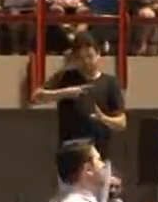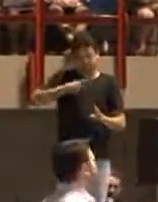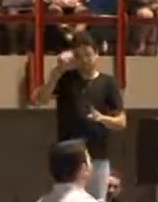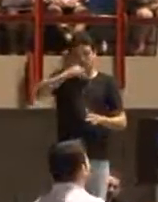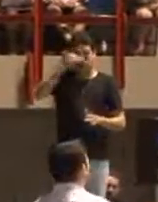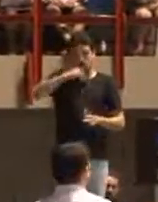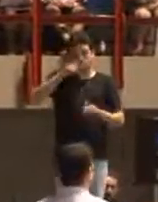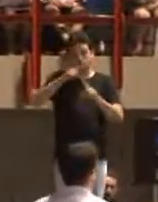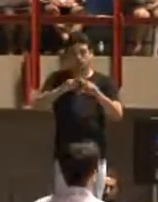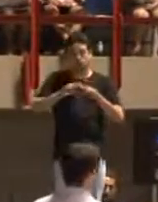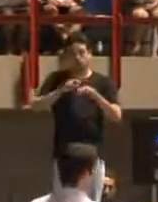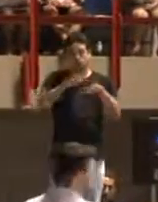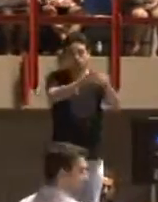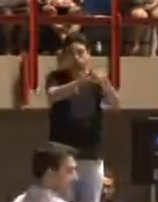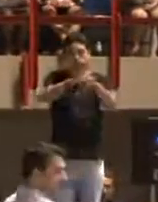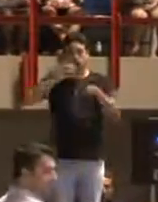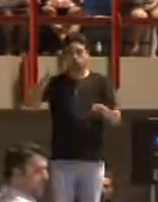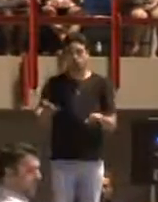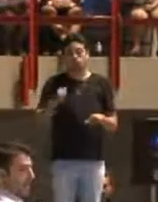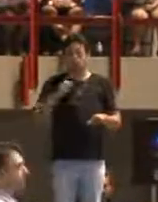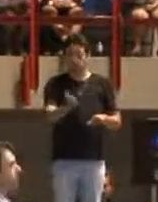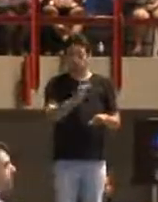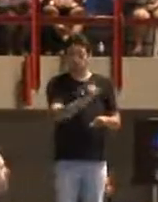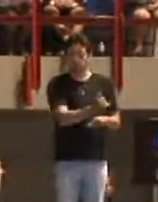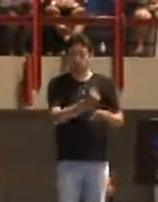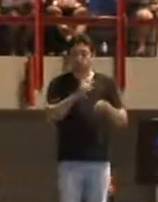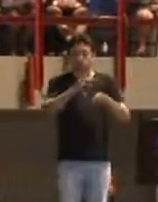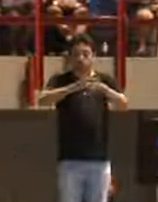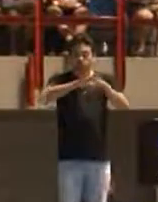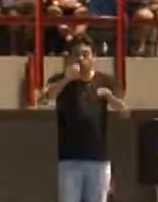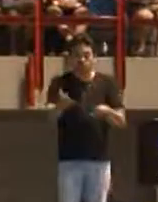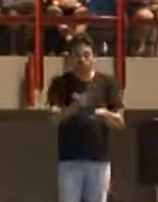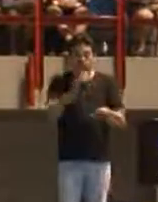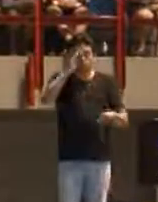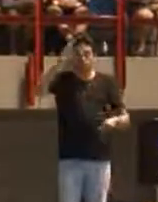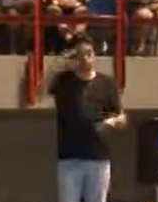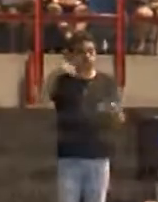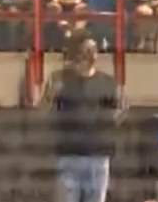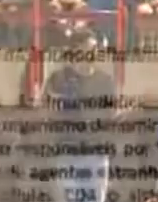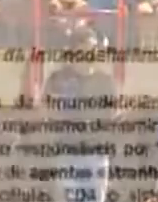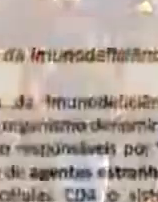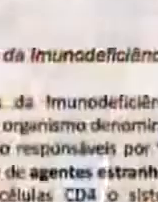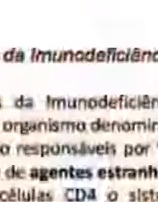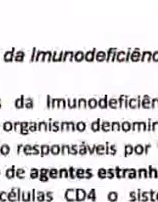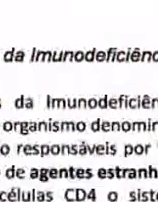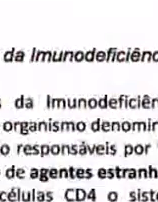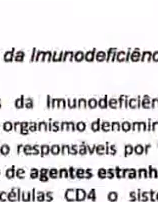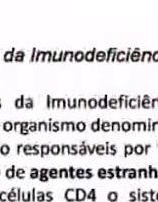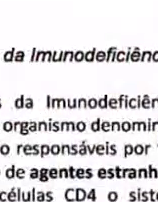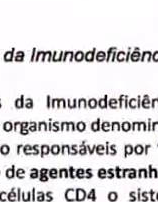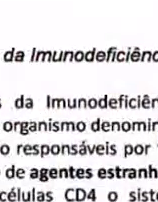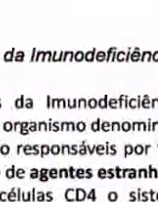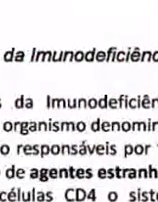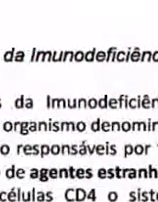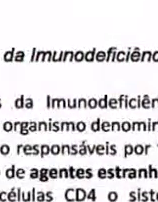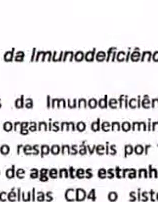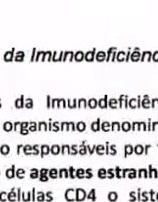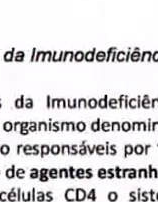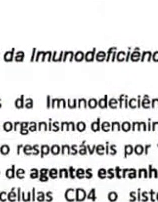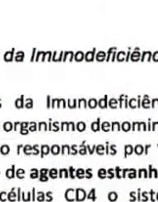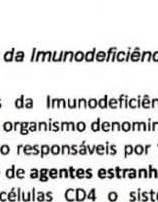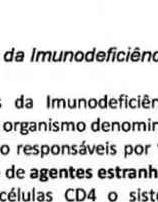chama de doença oportunista. As principais são quais, meus amigos? Vamos repetir comigo? Vamos participar da